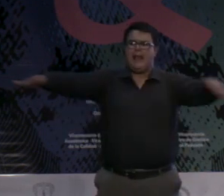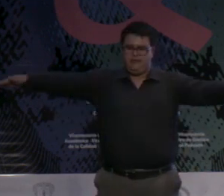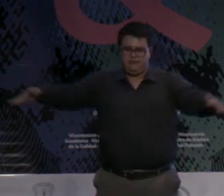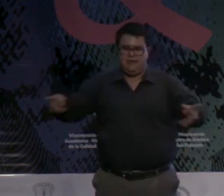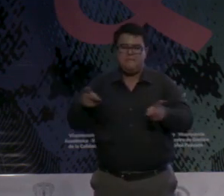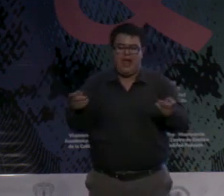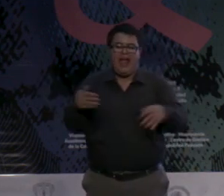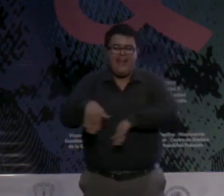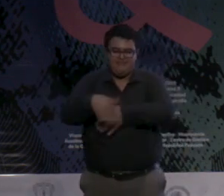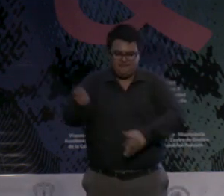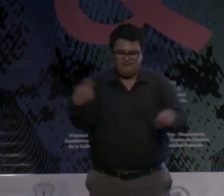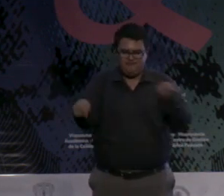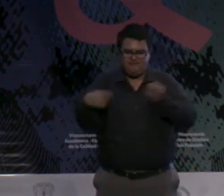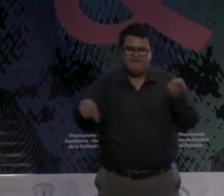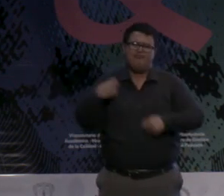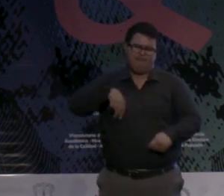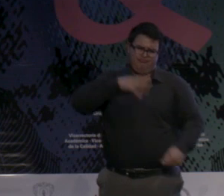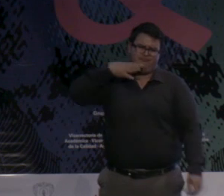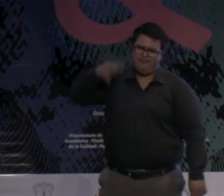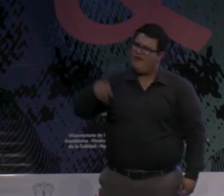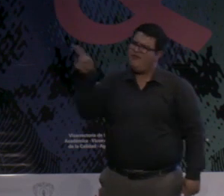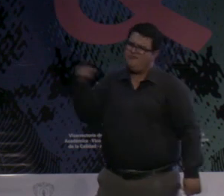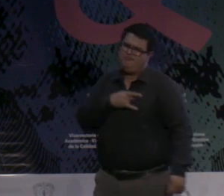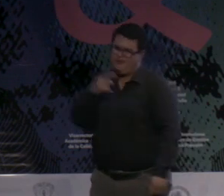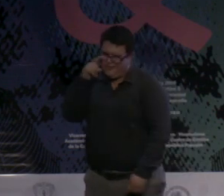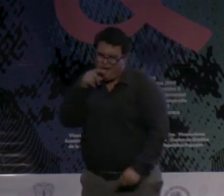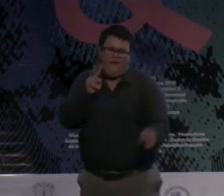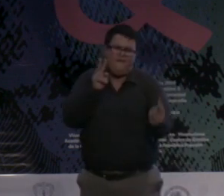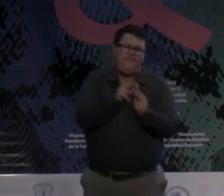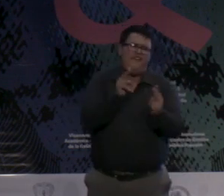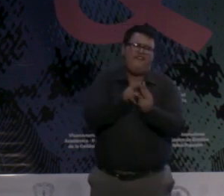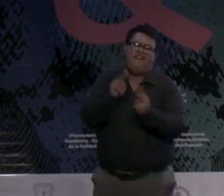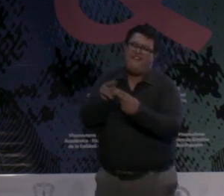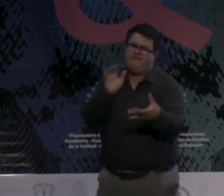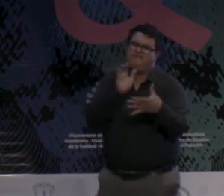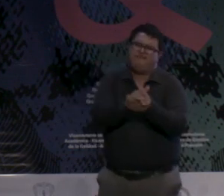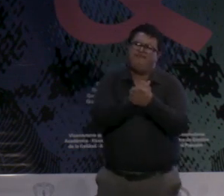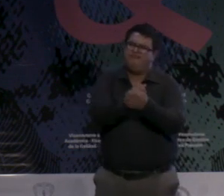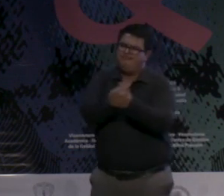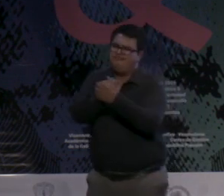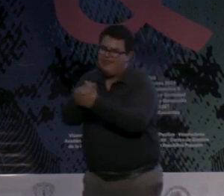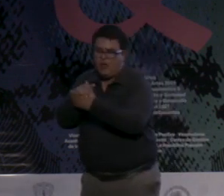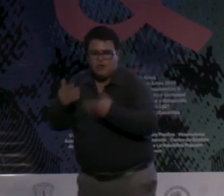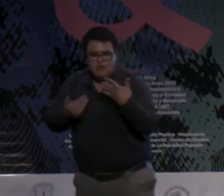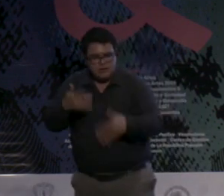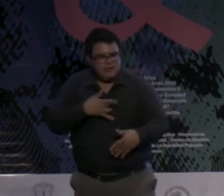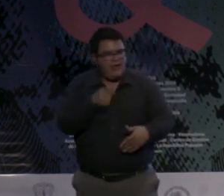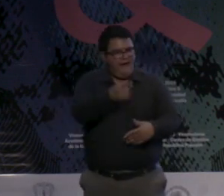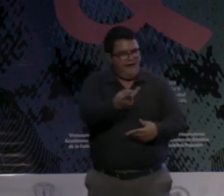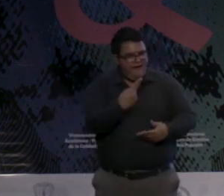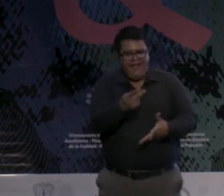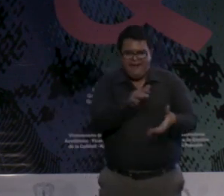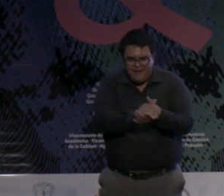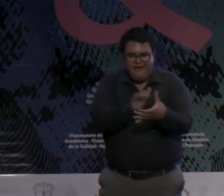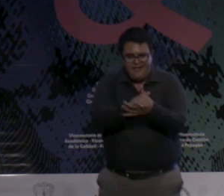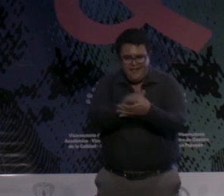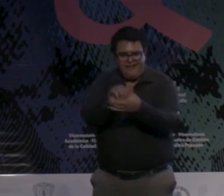porque Enrique Peñalosa asumió que el sector de la Javeriana iba a ser uno de los pilotos con los que le iba a demostrar a Bogotá que podía limpiar de informales una